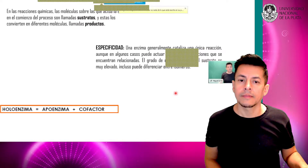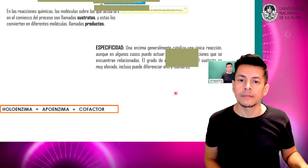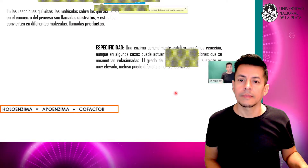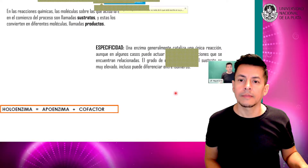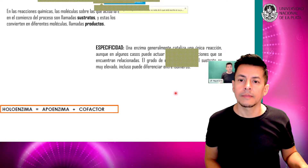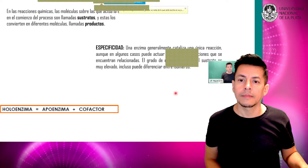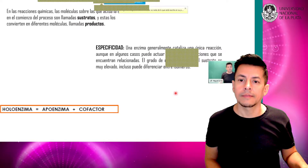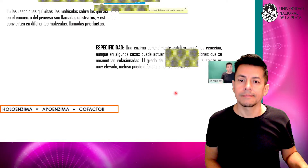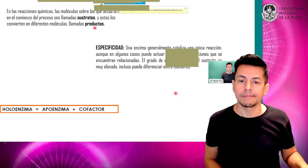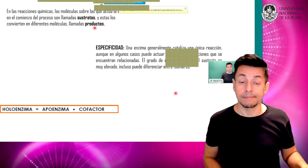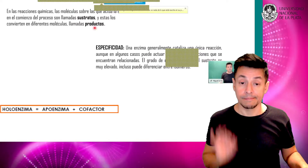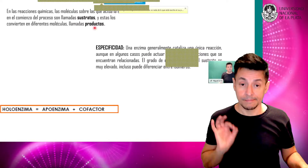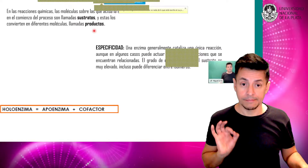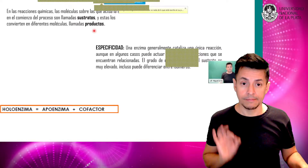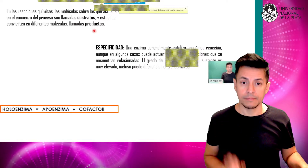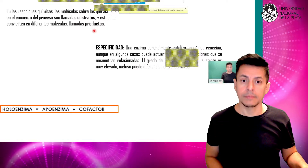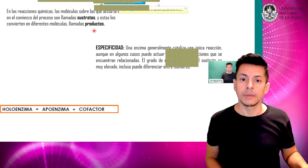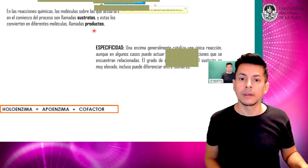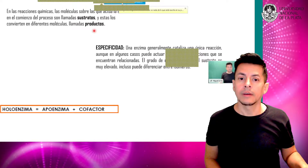Entonces,